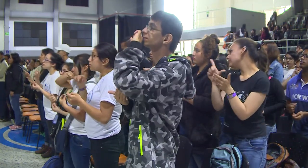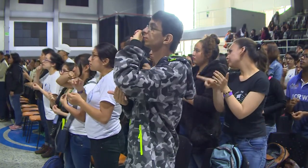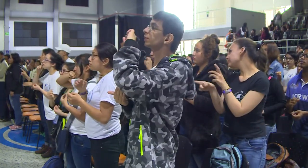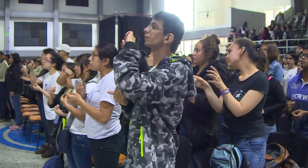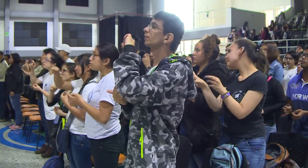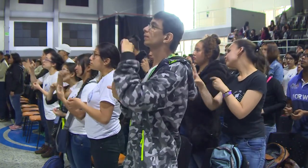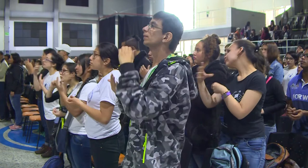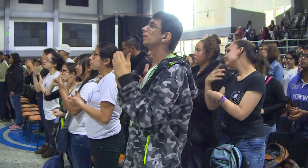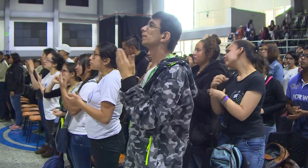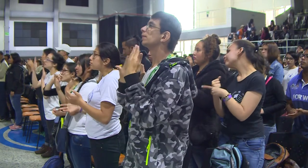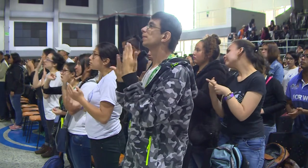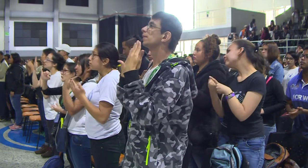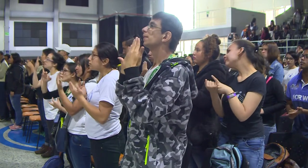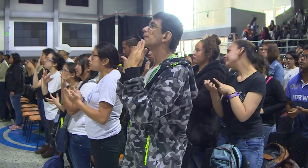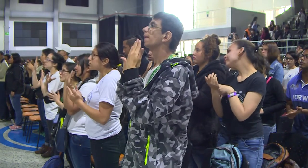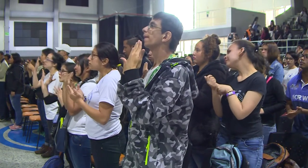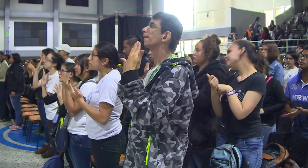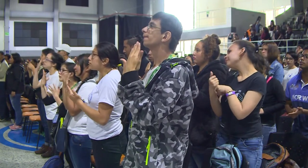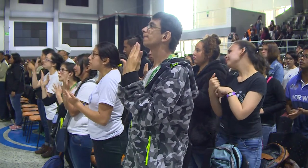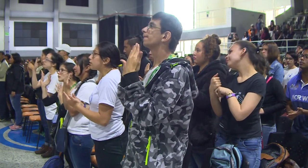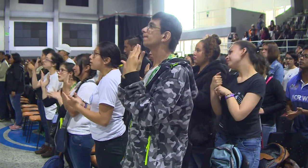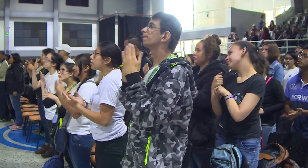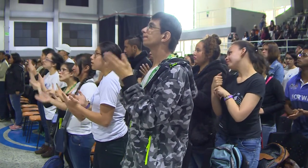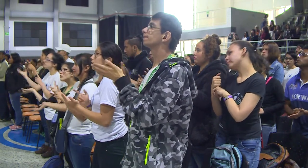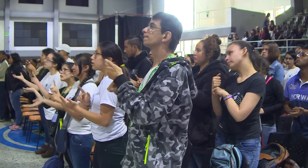tenemos que conquistar